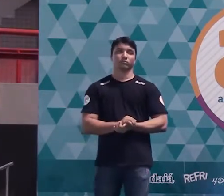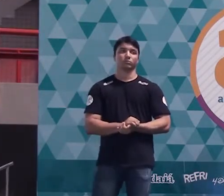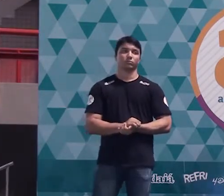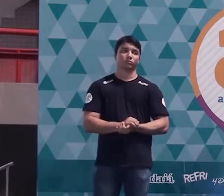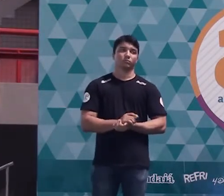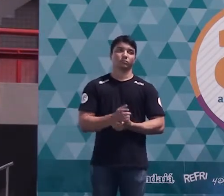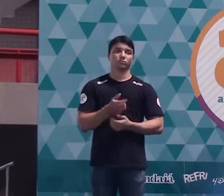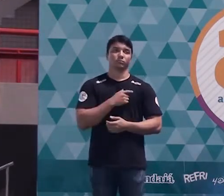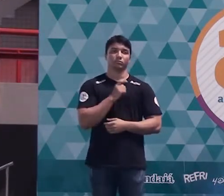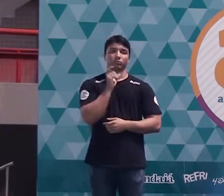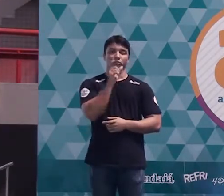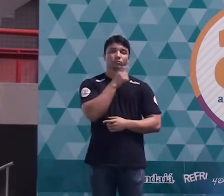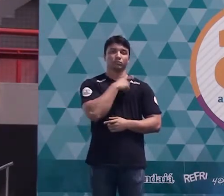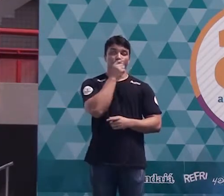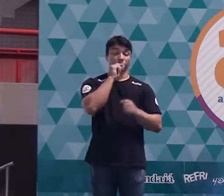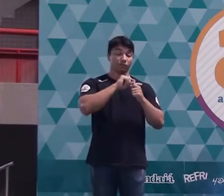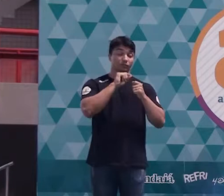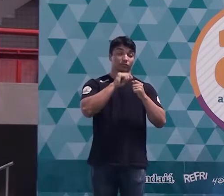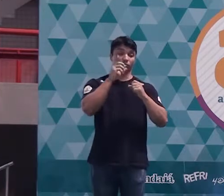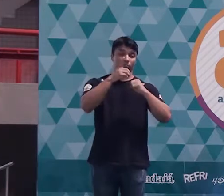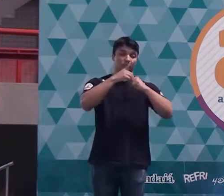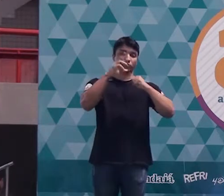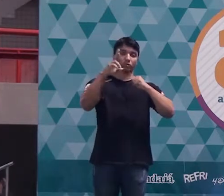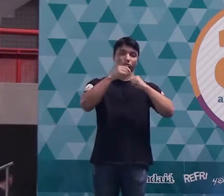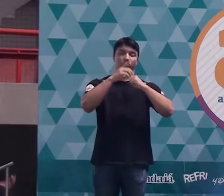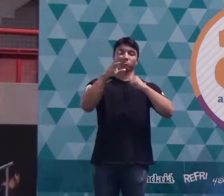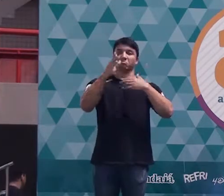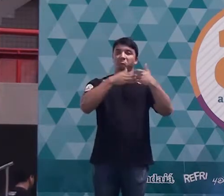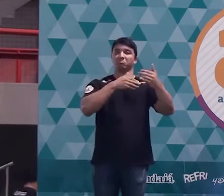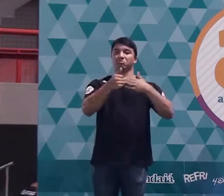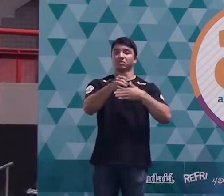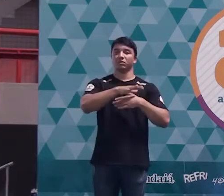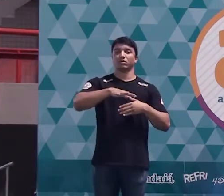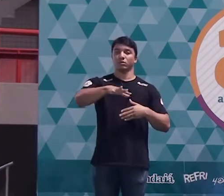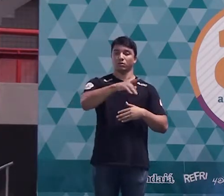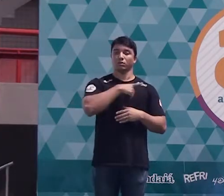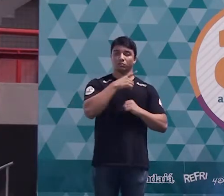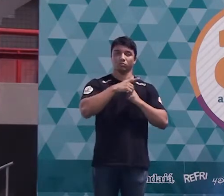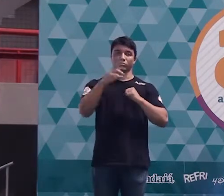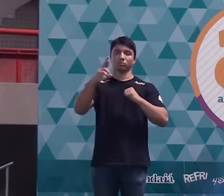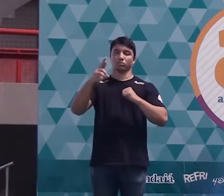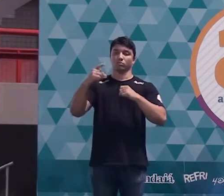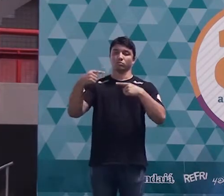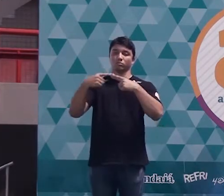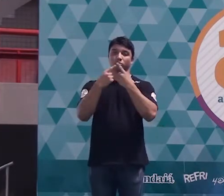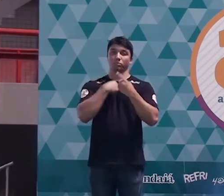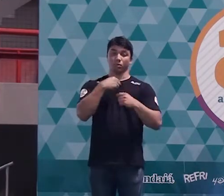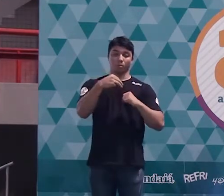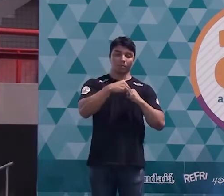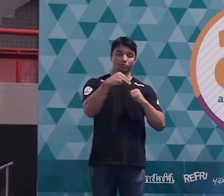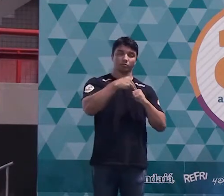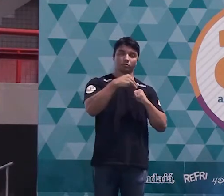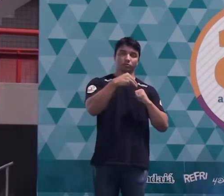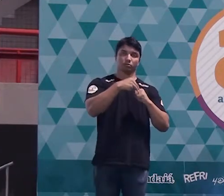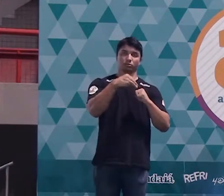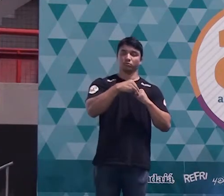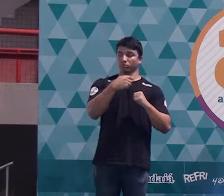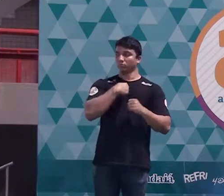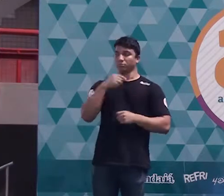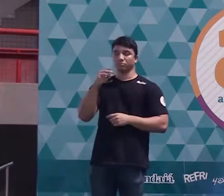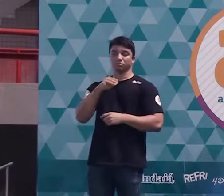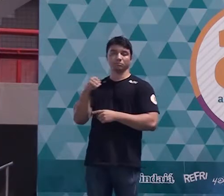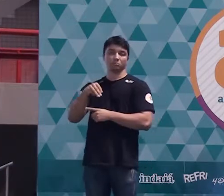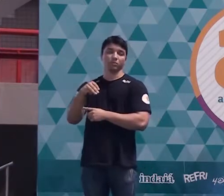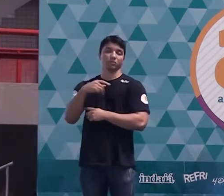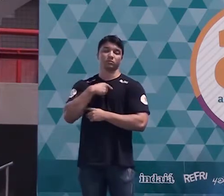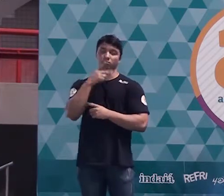Agora, quem faz o doutorado, aí você pode ter feito doutorado em qualquer coisa, você é doutor. Por exemplo, eu fiz mestrado, então eu sou mestre.